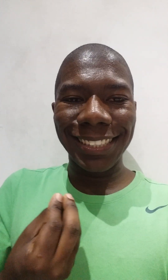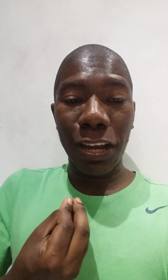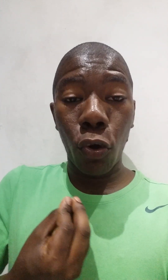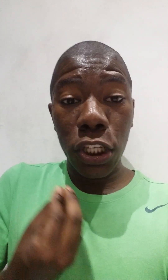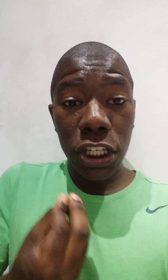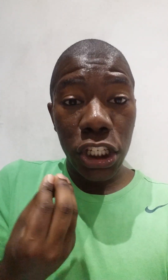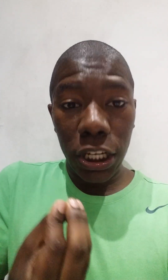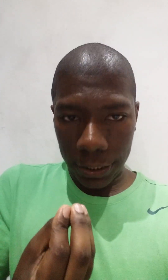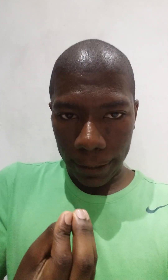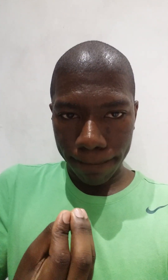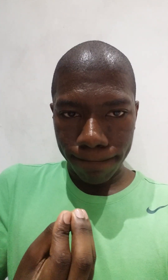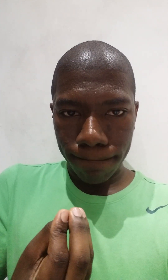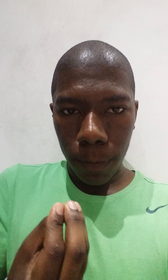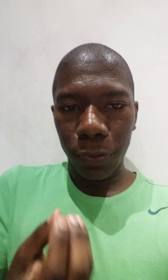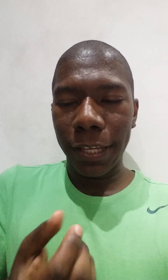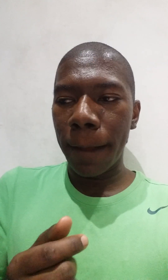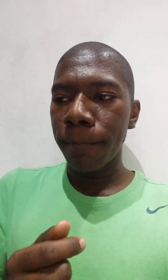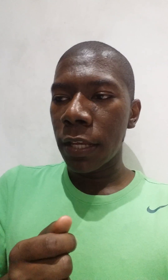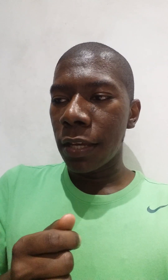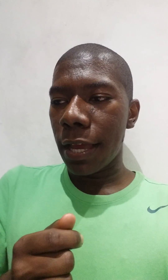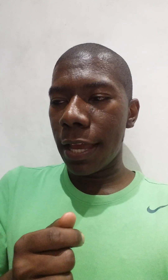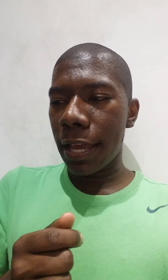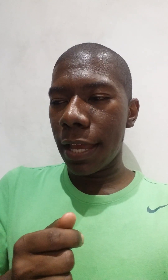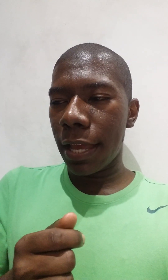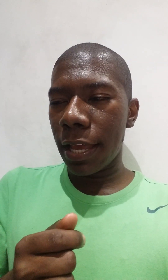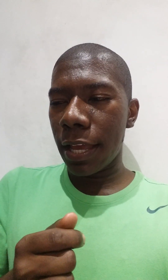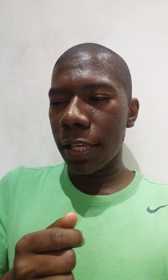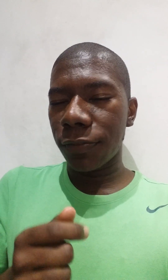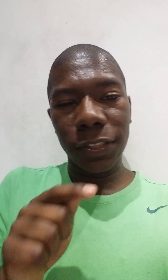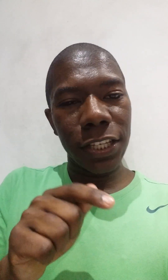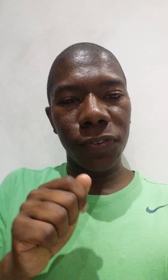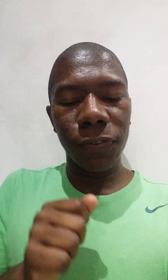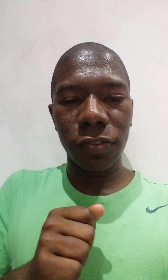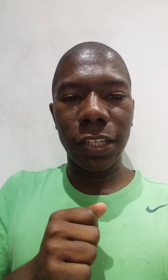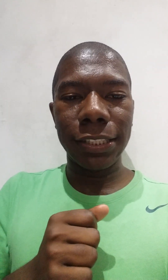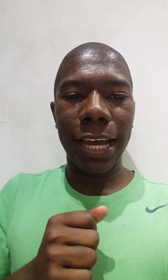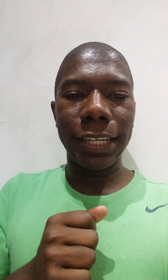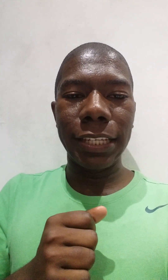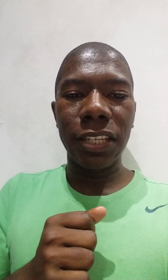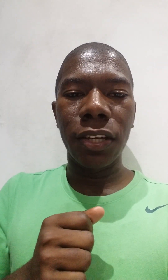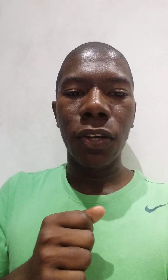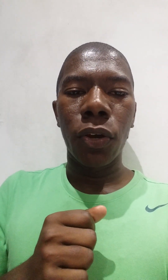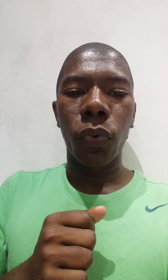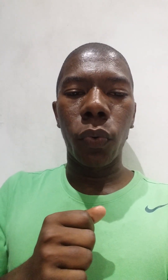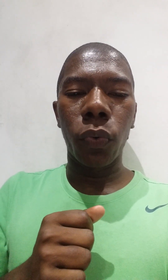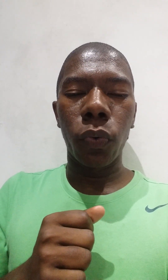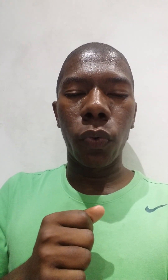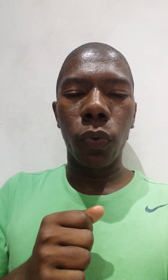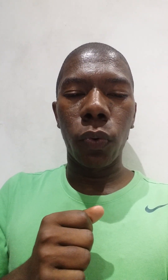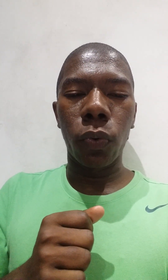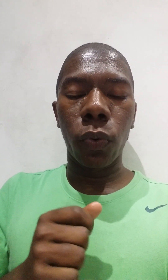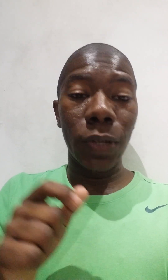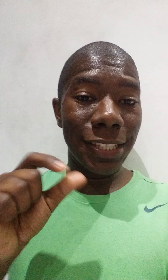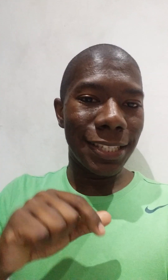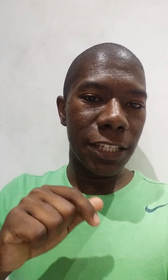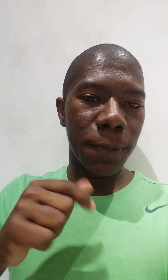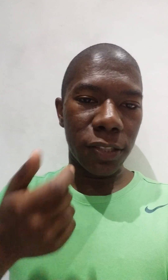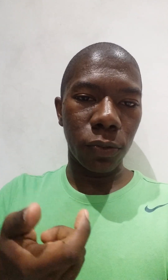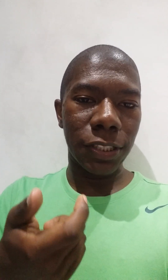ser cotidiana Porque se vocês for visualizar ali o o índice de pessoas que